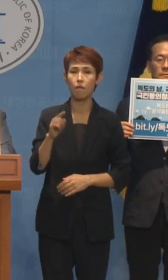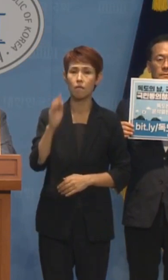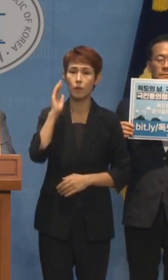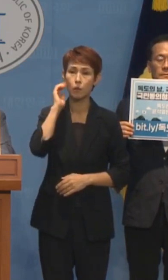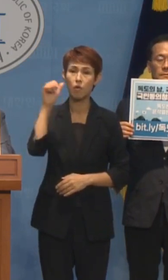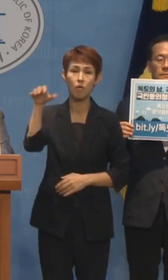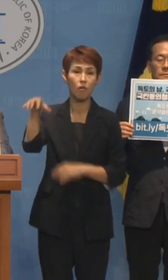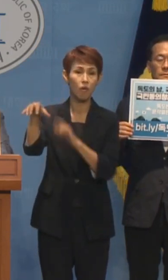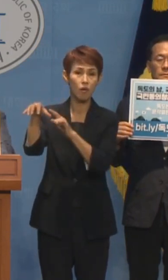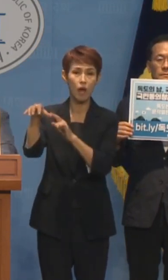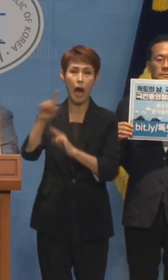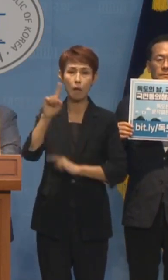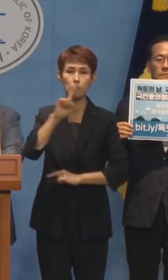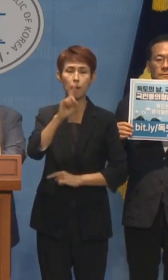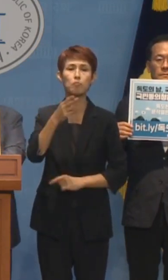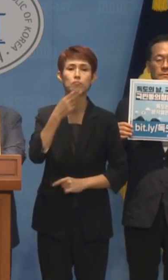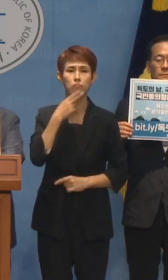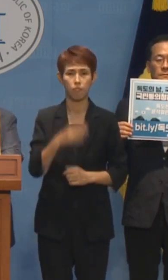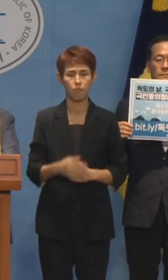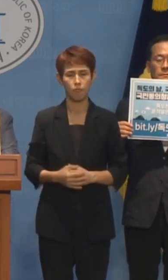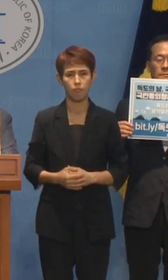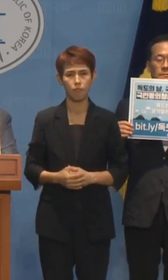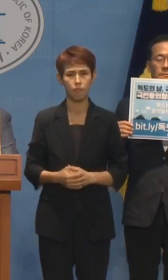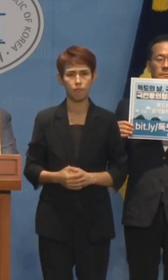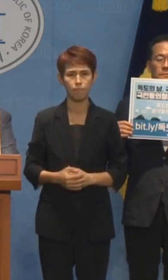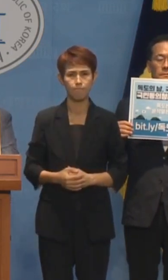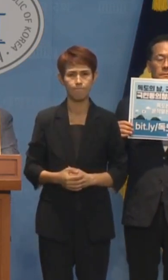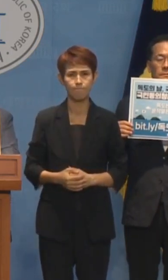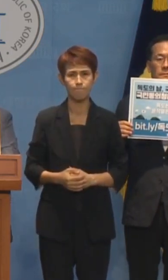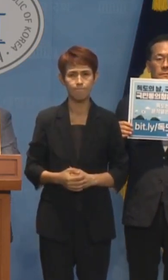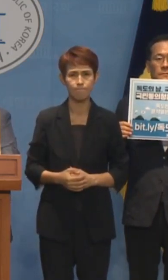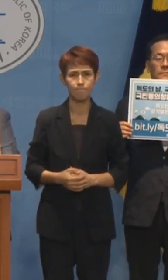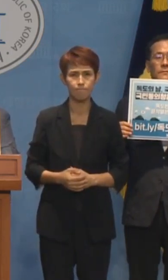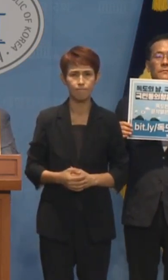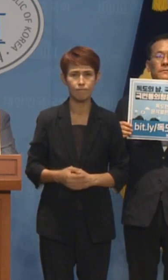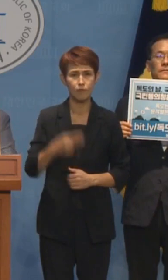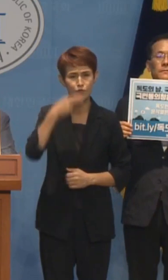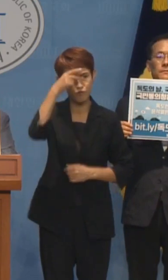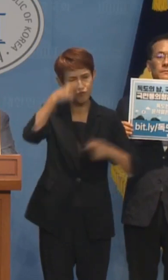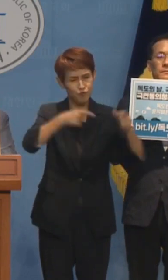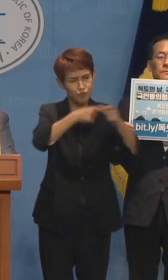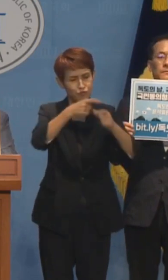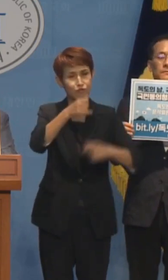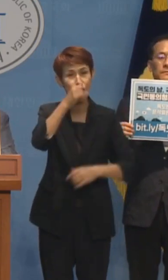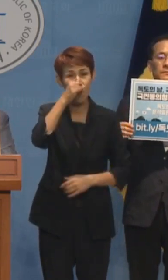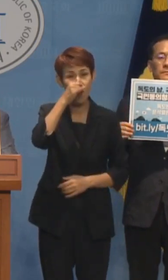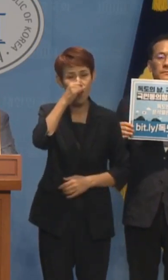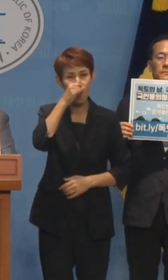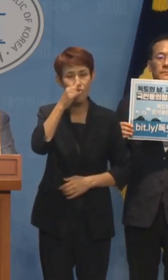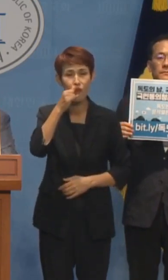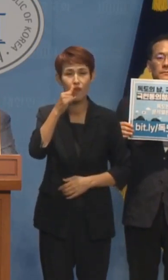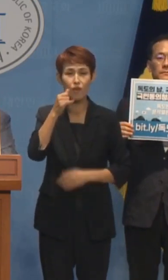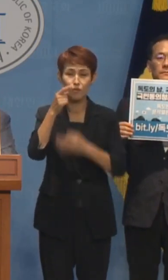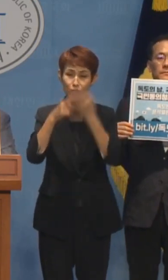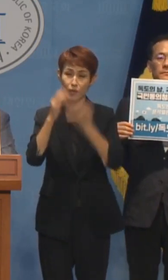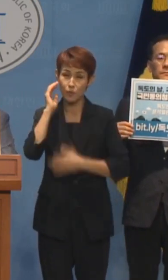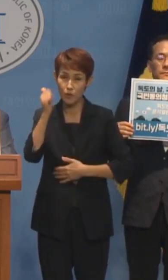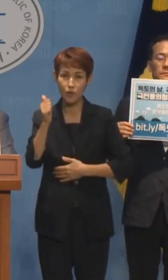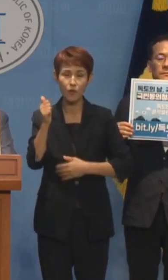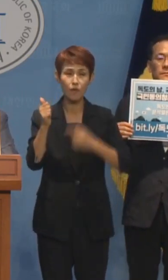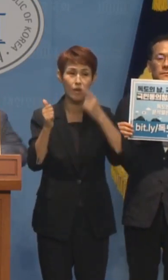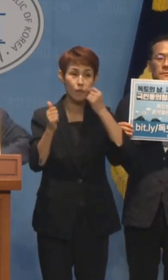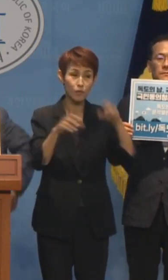거기에 대해서 제대로 반박 한번 한 적이 없습니다 어 술까지 먹은 적이 있었는데 윤성 시다가 그 자리에서